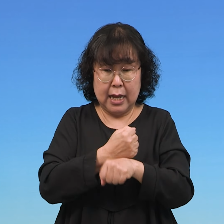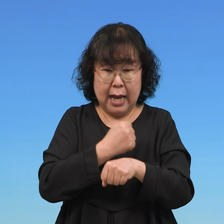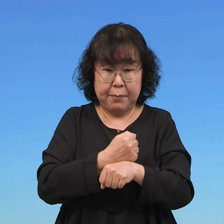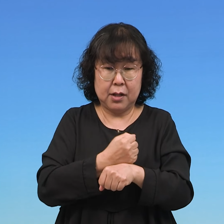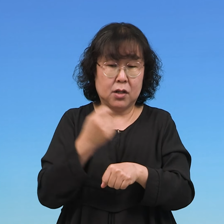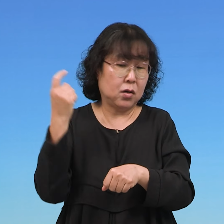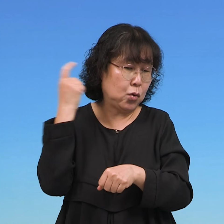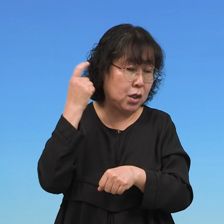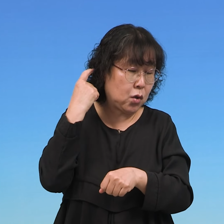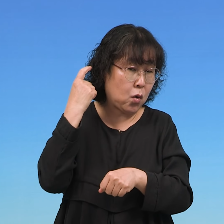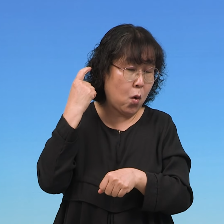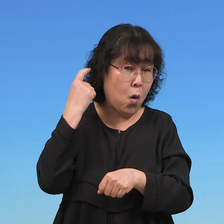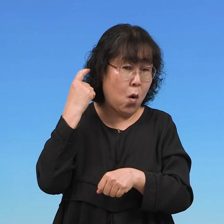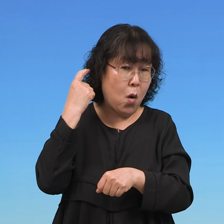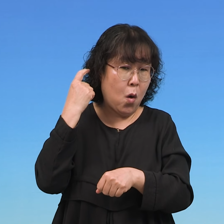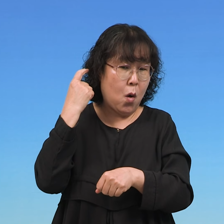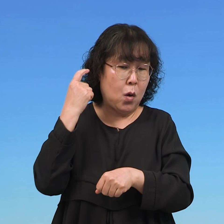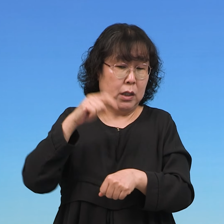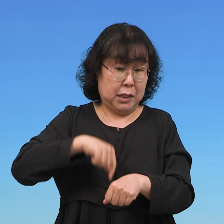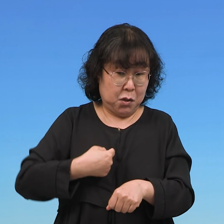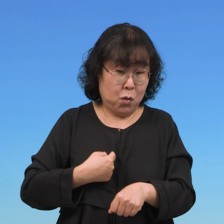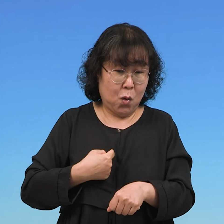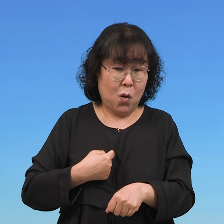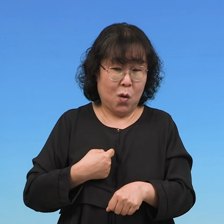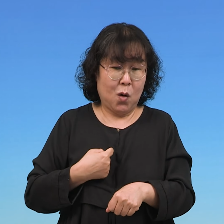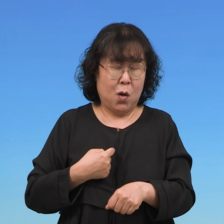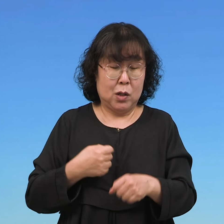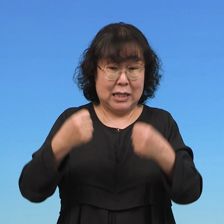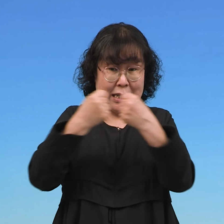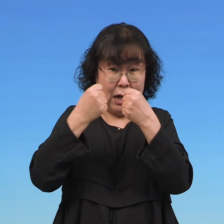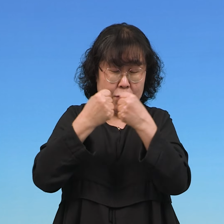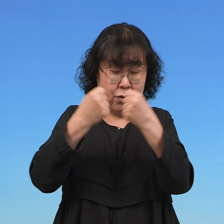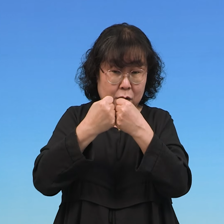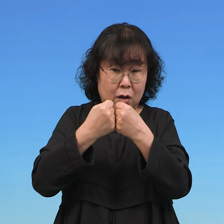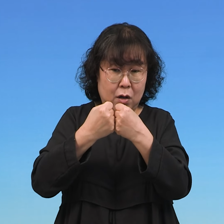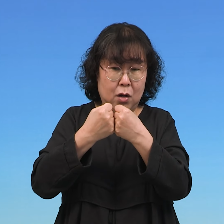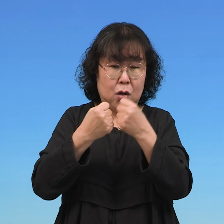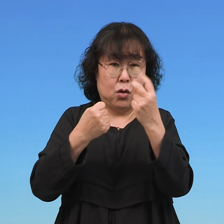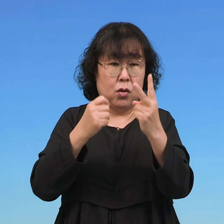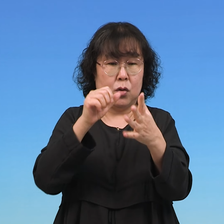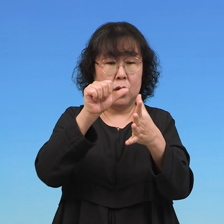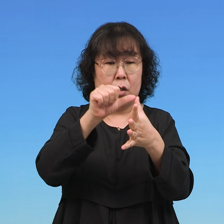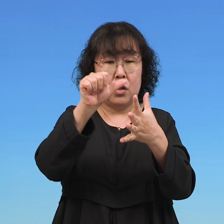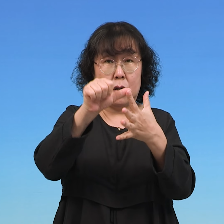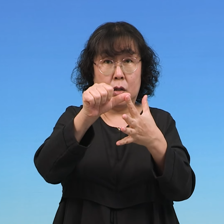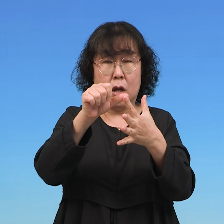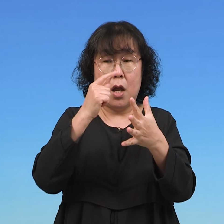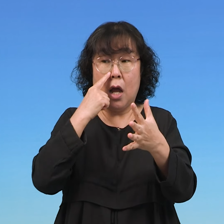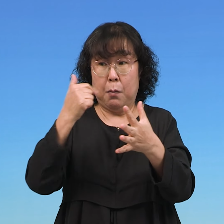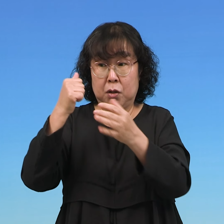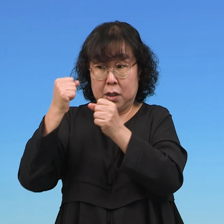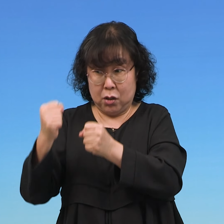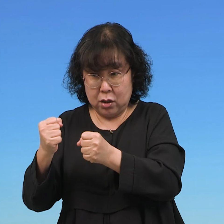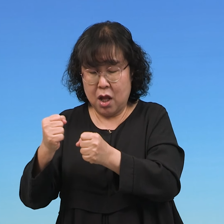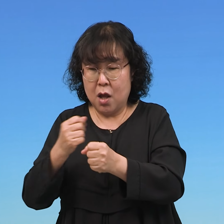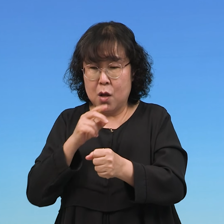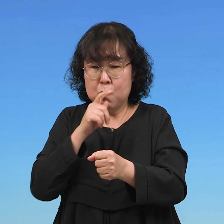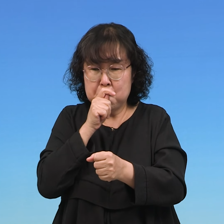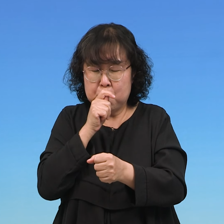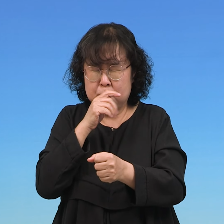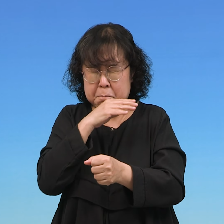이렇게 헛기침 하시면 다 정리가 돼요. 싸우던 큰아들 둘째 아들이 아버지